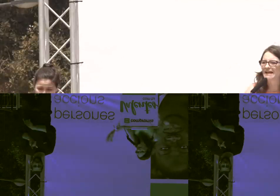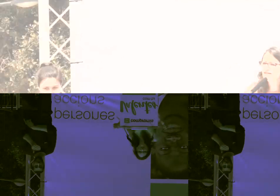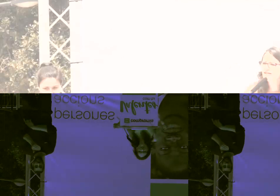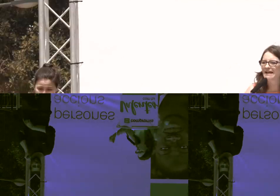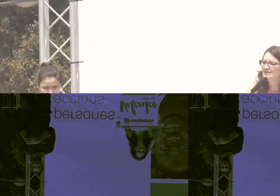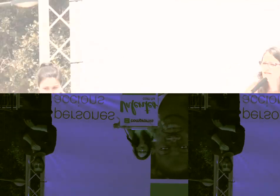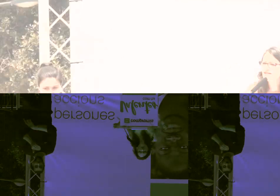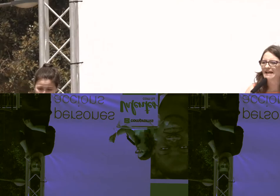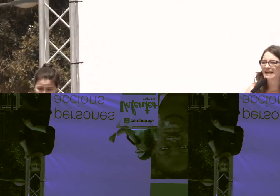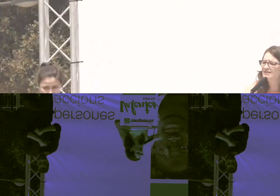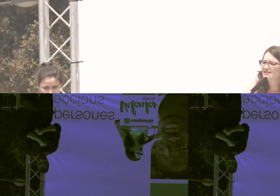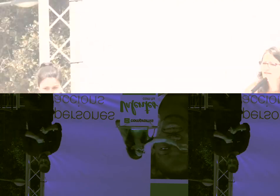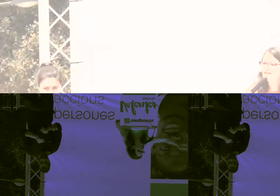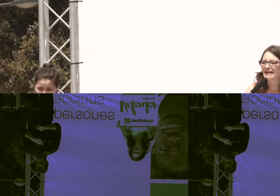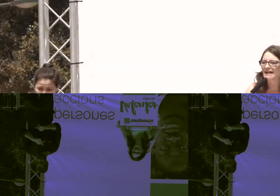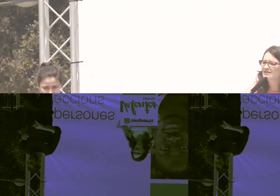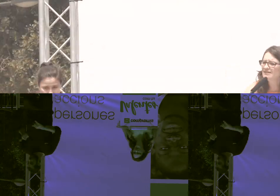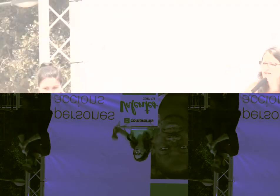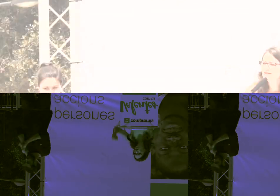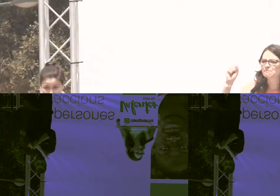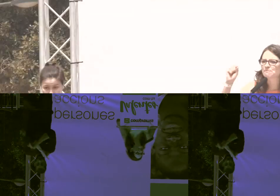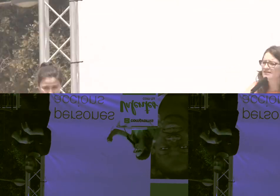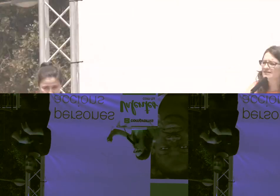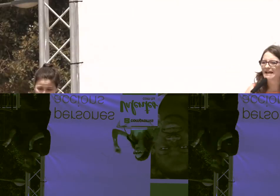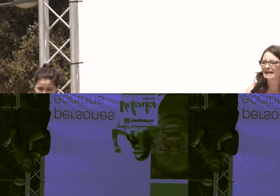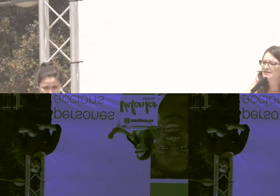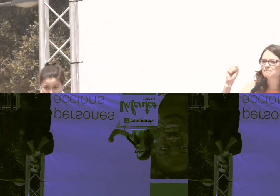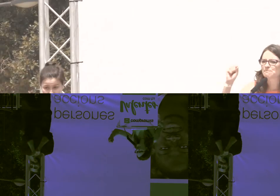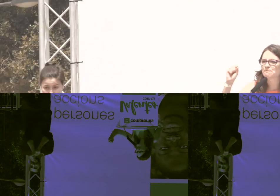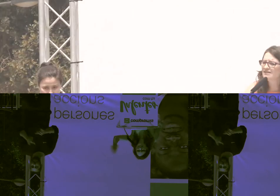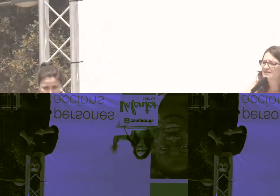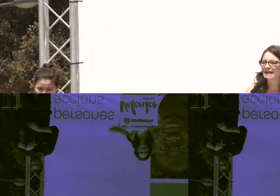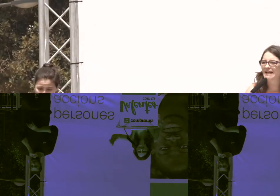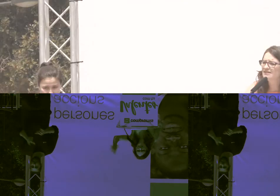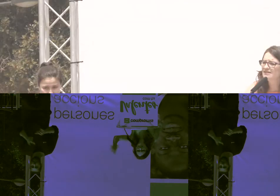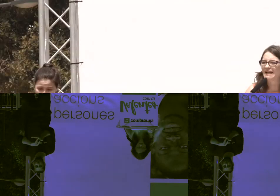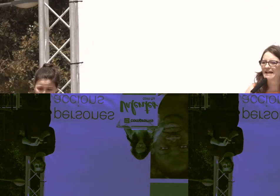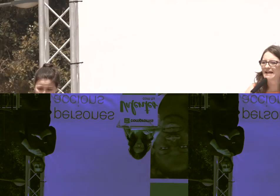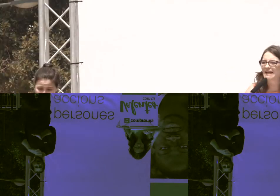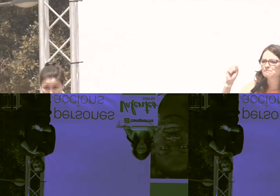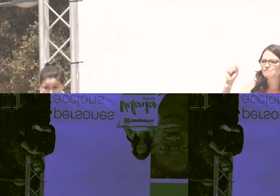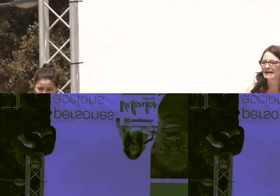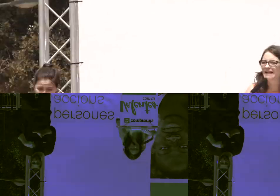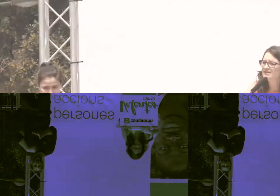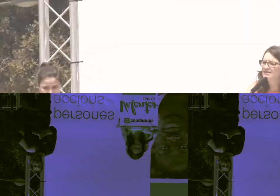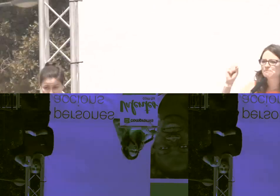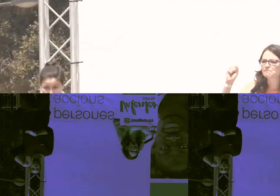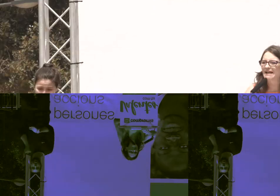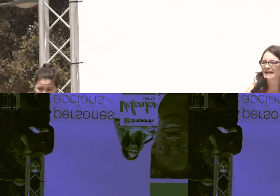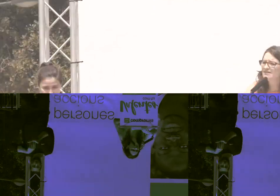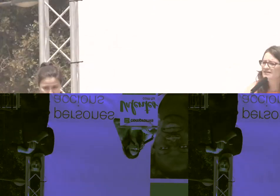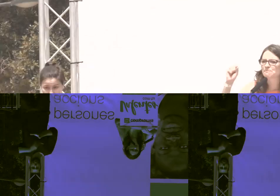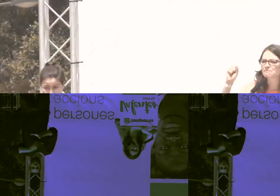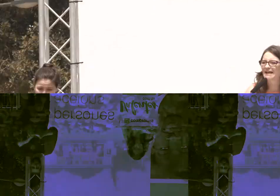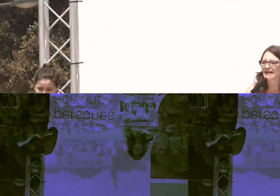n'hi ha infelicitat. Això és el que hem fet, donar-nos alè a uns als altres, i així estem eixint a la superfície. Enhorabona per